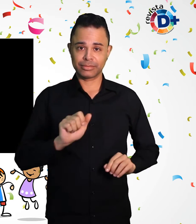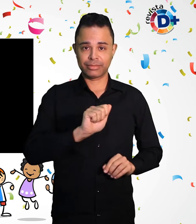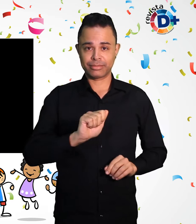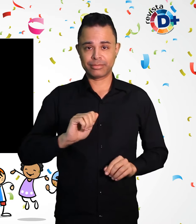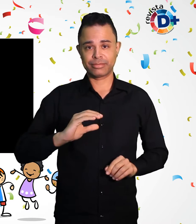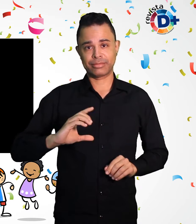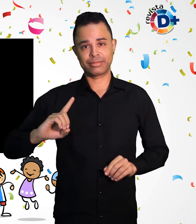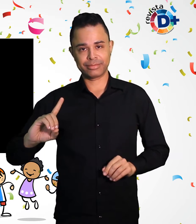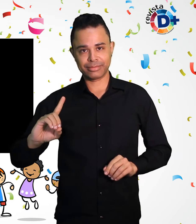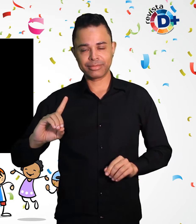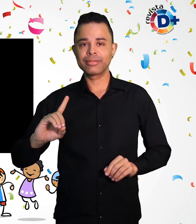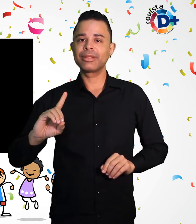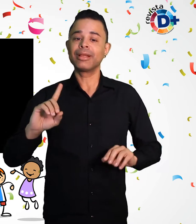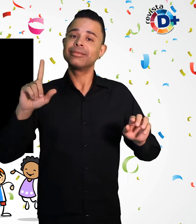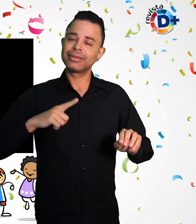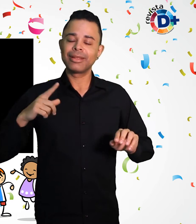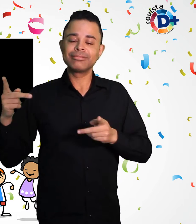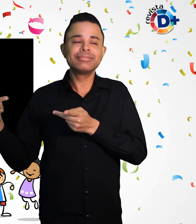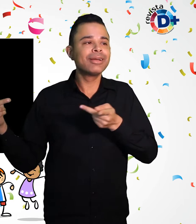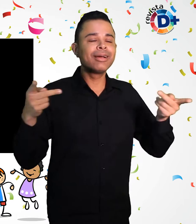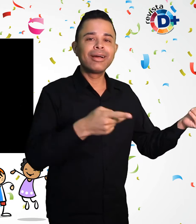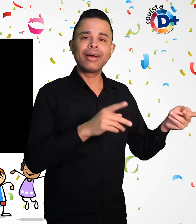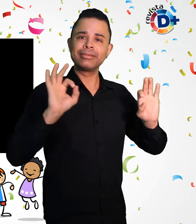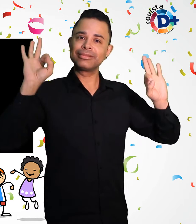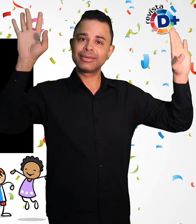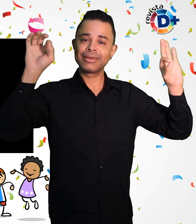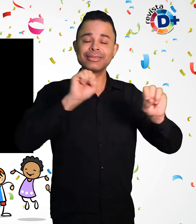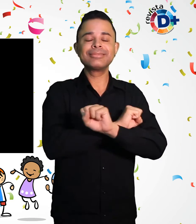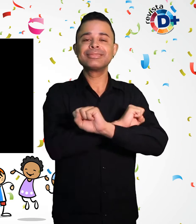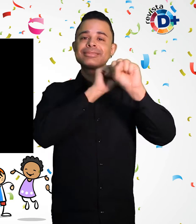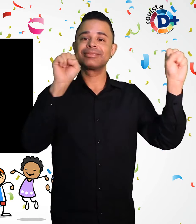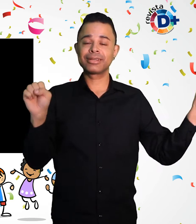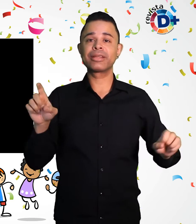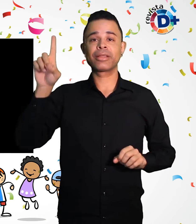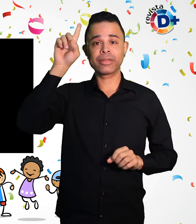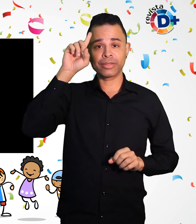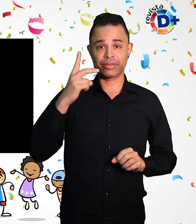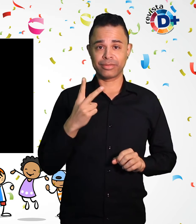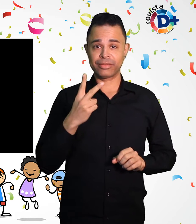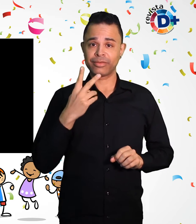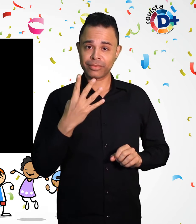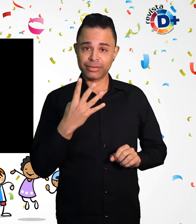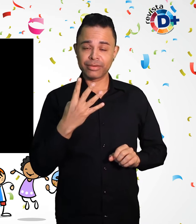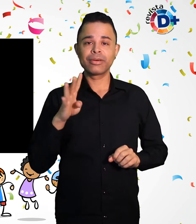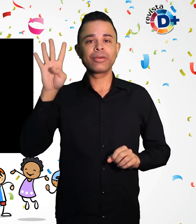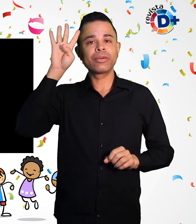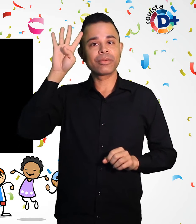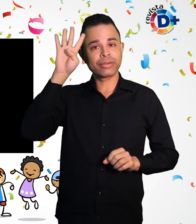AACD ganharam uma visita ilustre na manhã da última quarta-feira dia